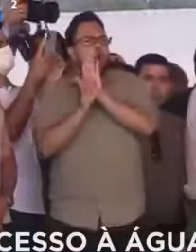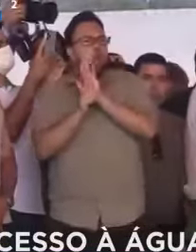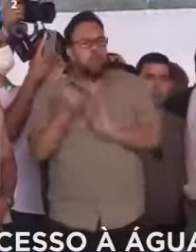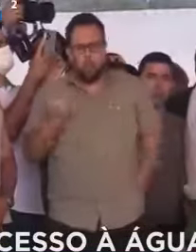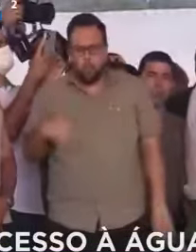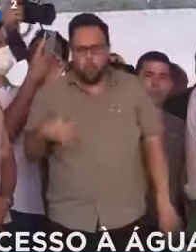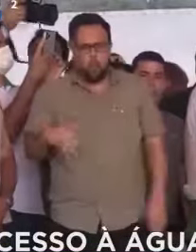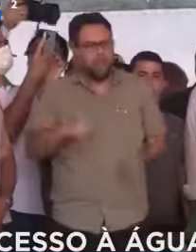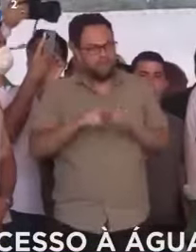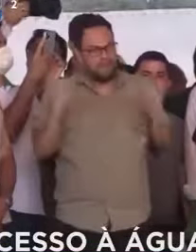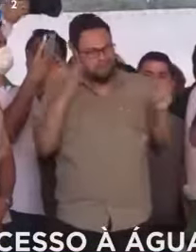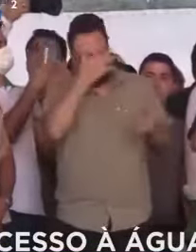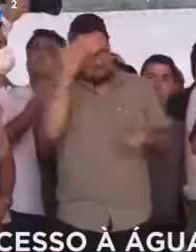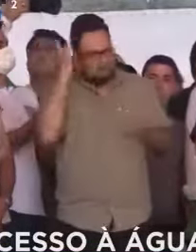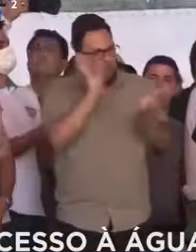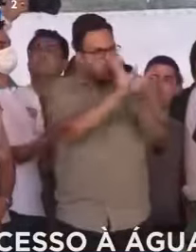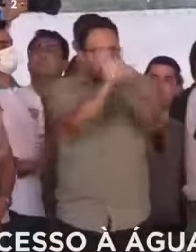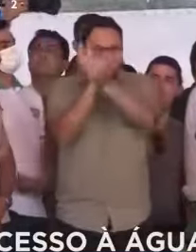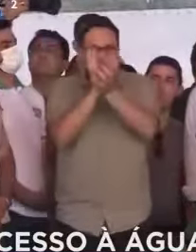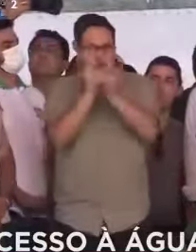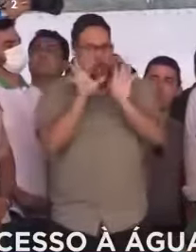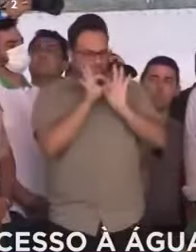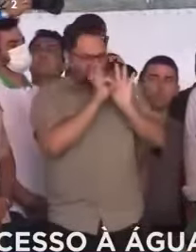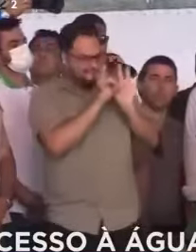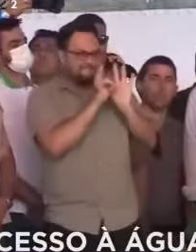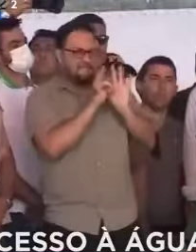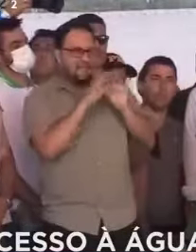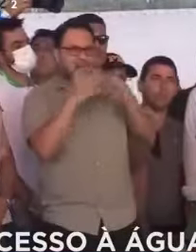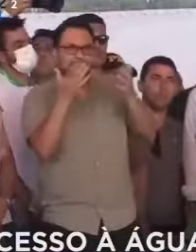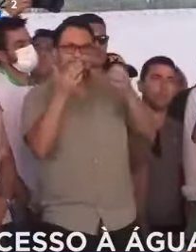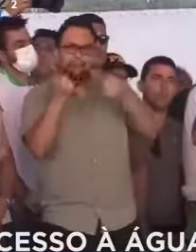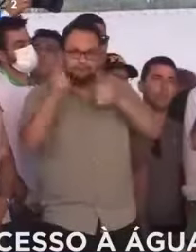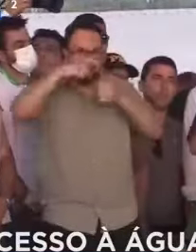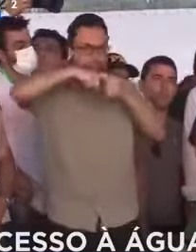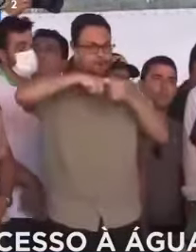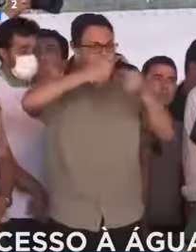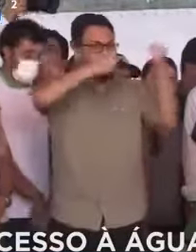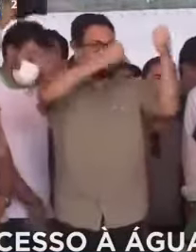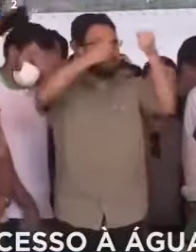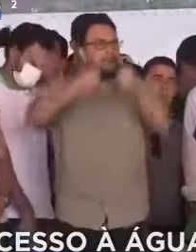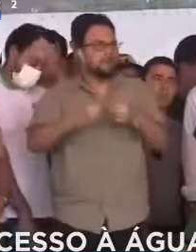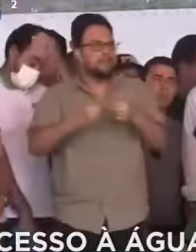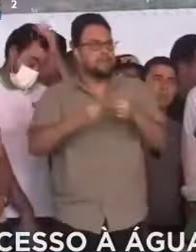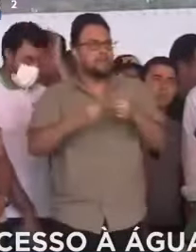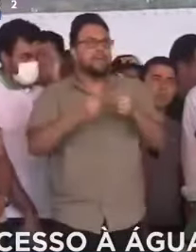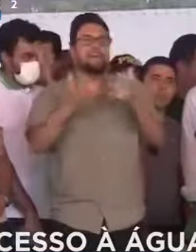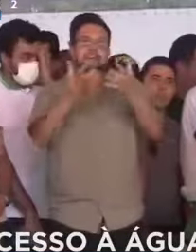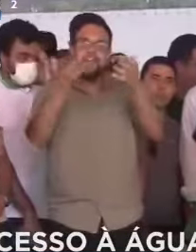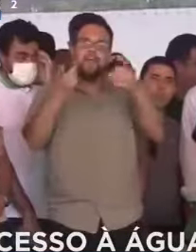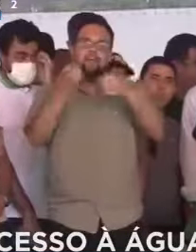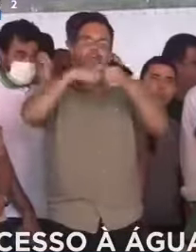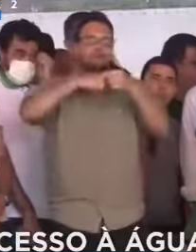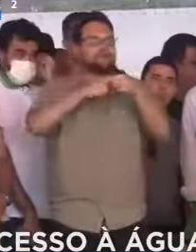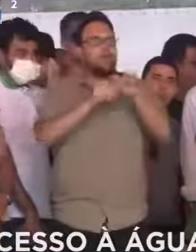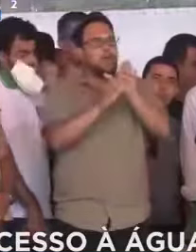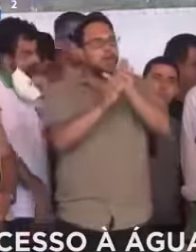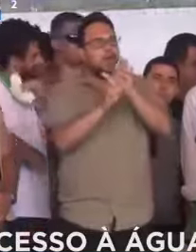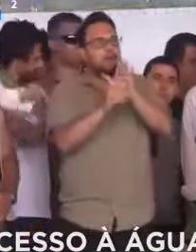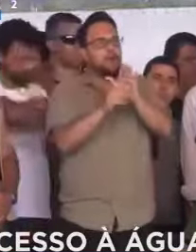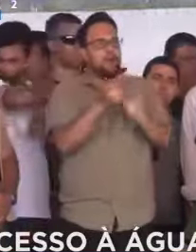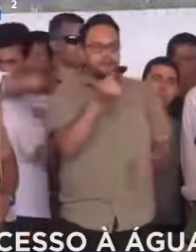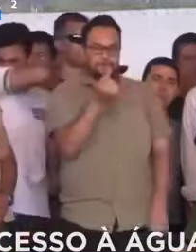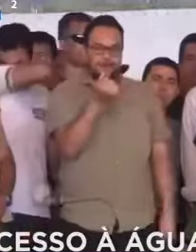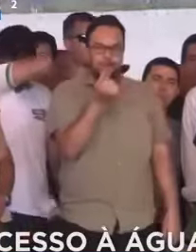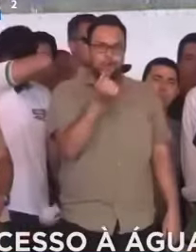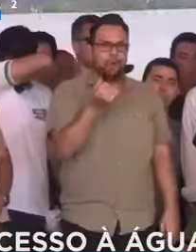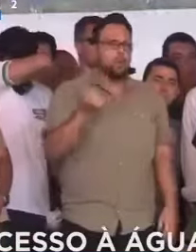une agora, quer voltar ao poder para voltar a roubar. E as cifras são